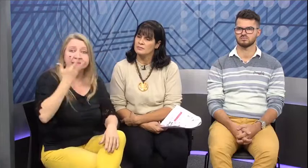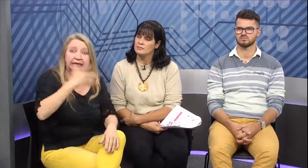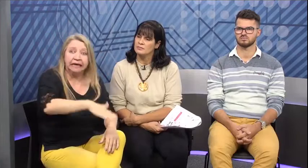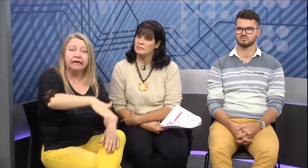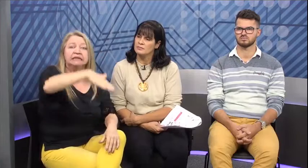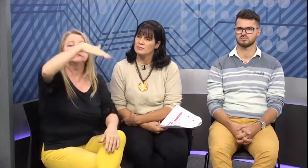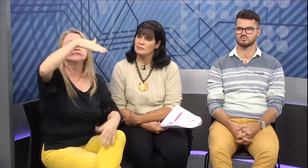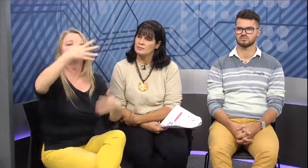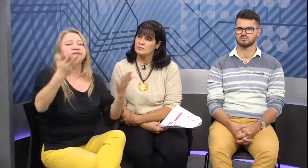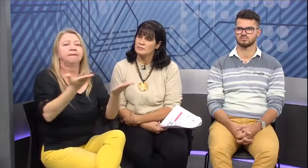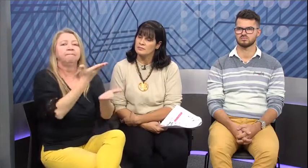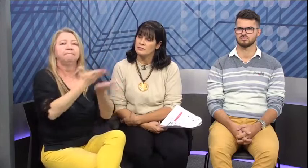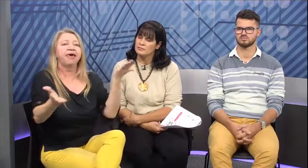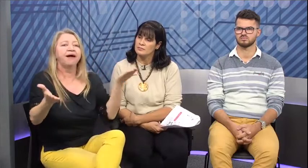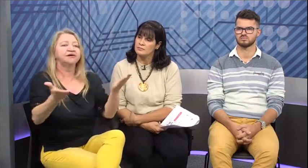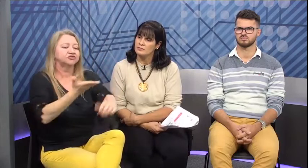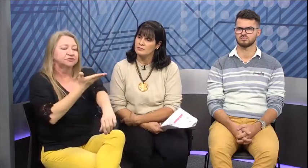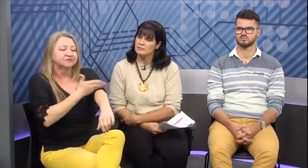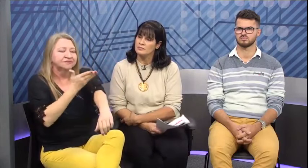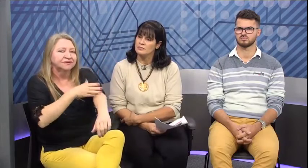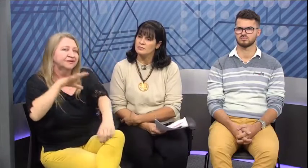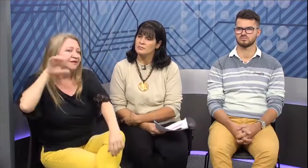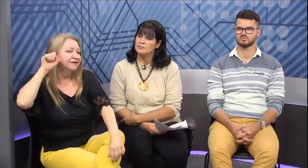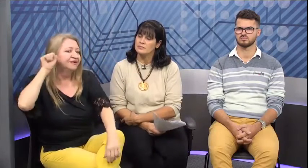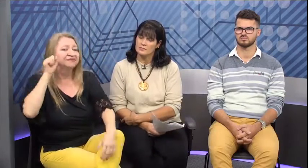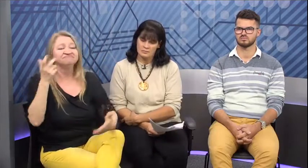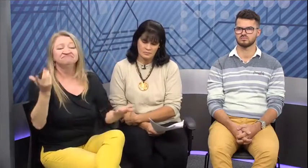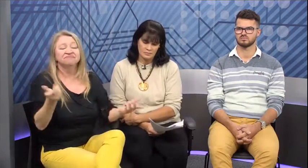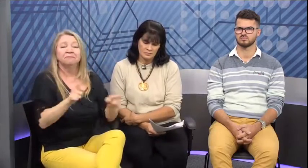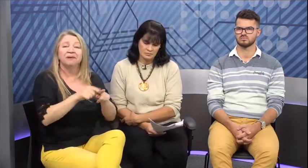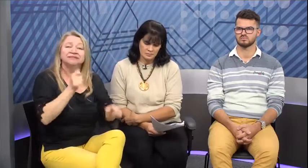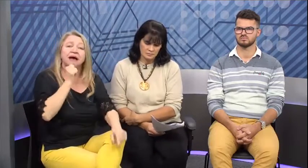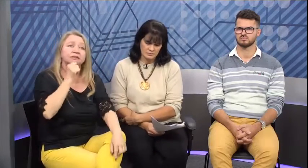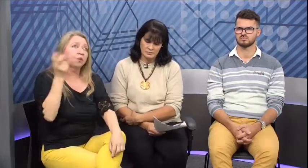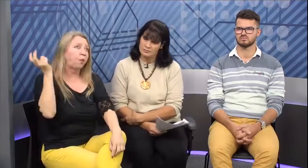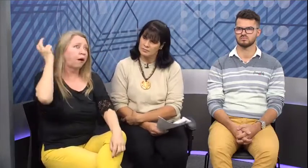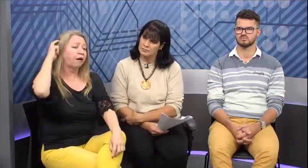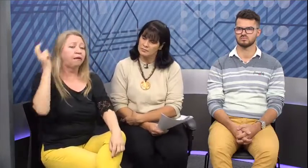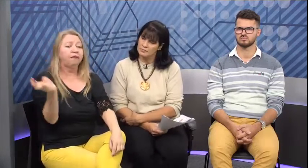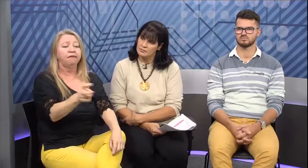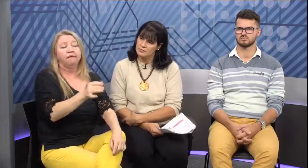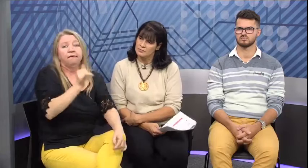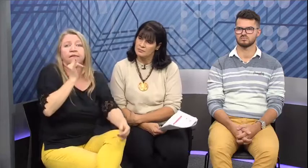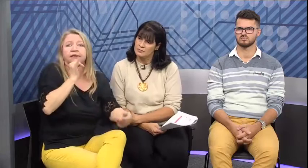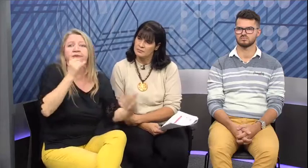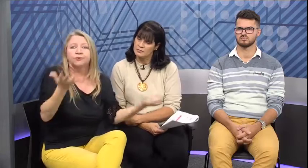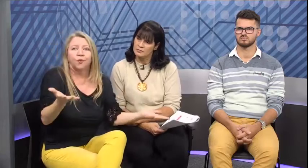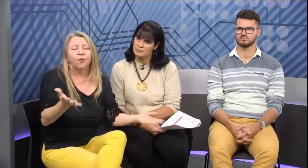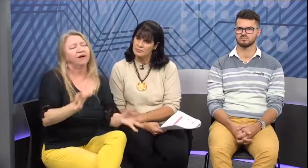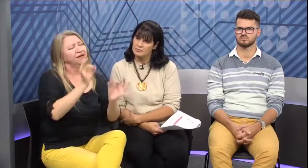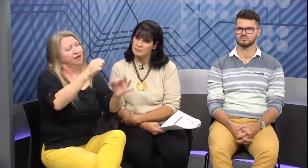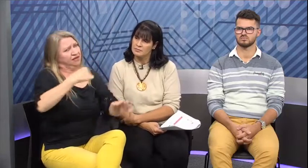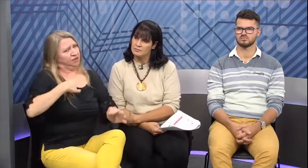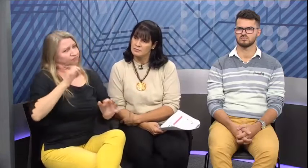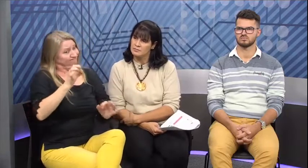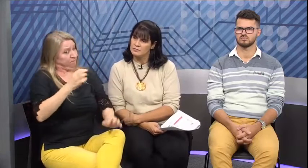motivos, e a criança acaba crescendo como se ela, sem esse treinamento auditivo necessário também com o implante